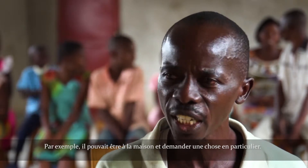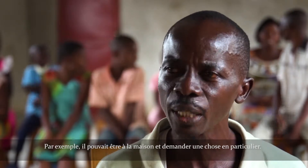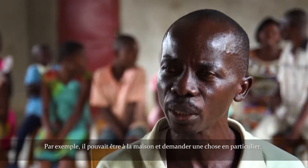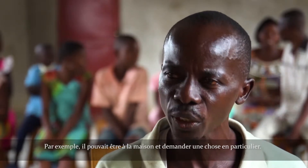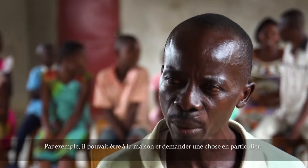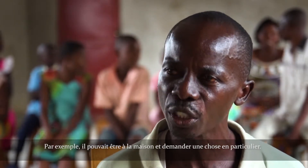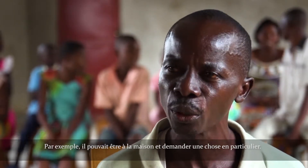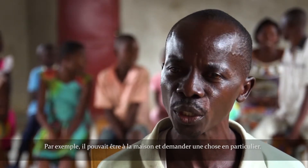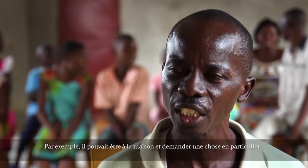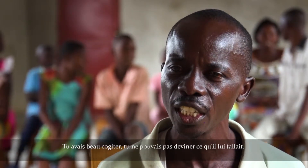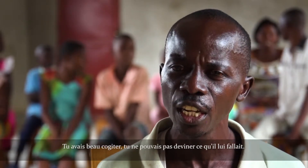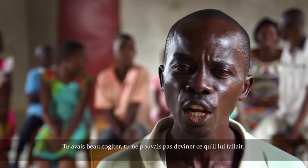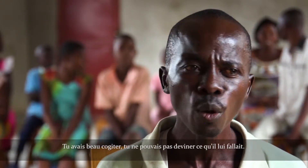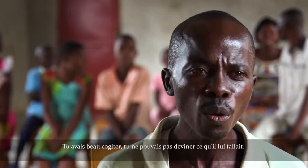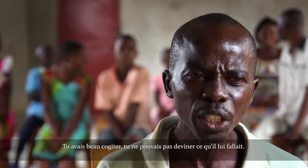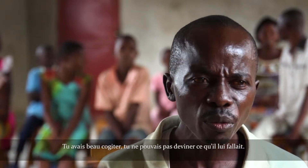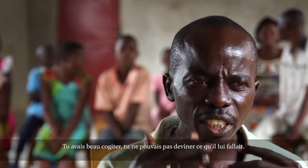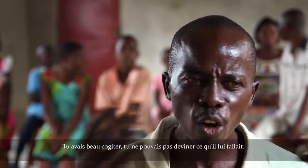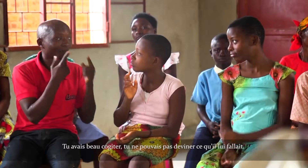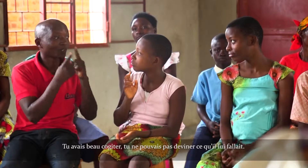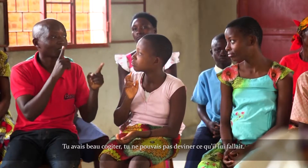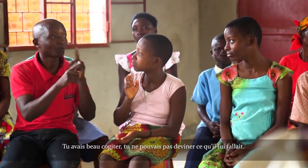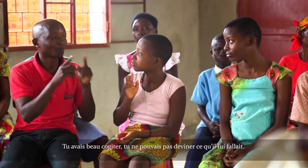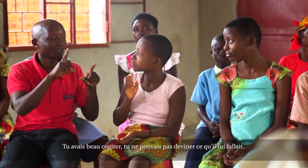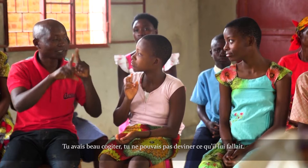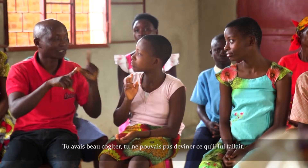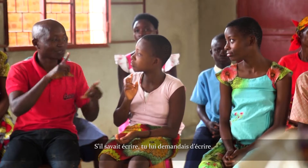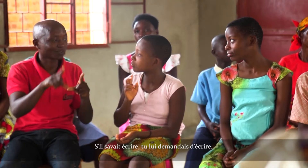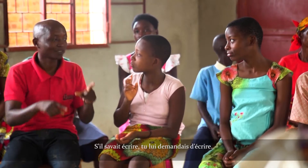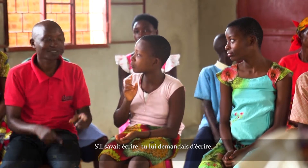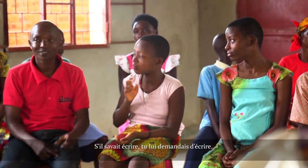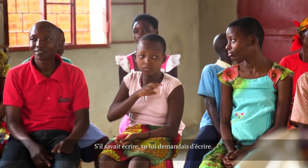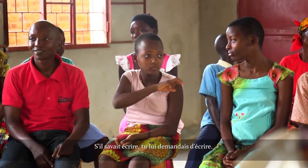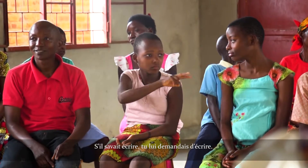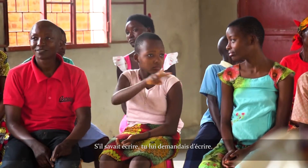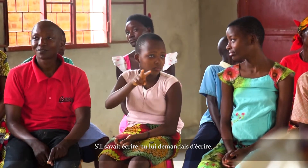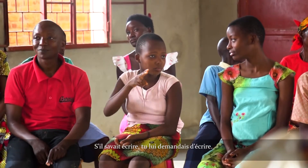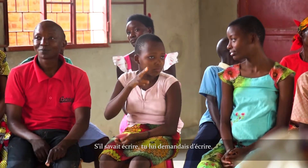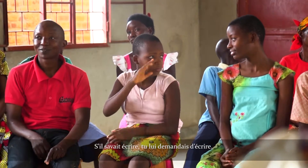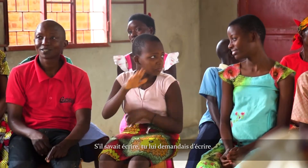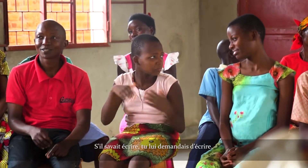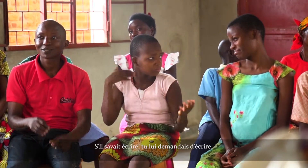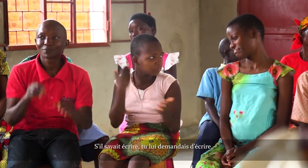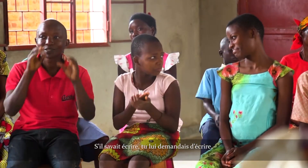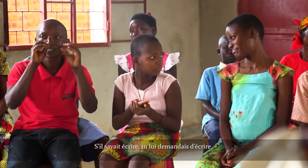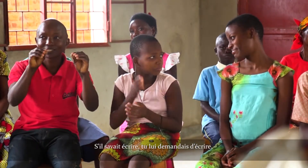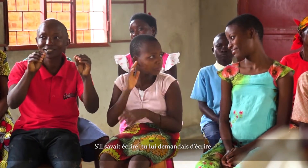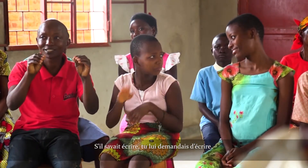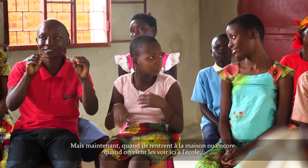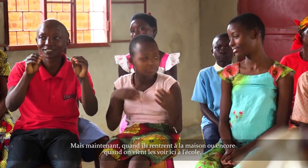nyine mu kibano cya misi yose wewe ukiyumvisha ngo byo kukubwira ukahebura ugaca umusaba azi nk'ukwandika ukamusaba kwandika ariko